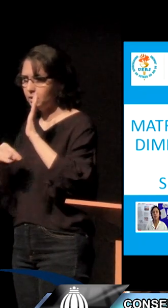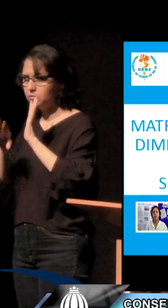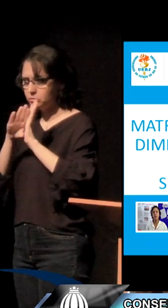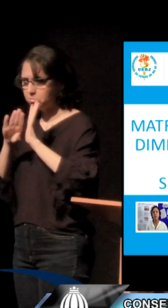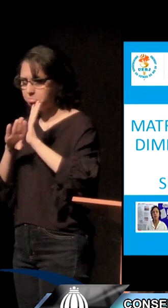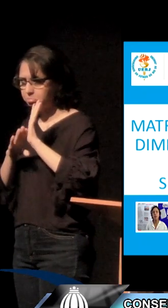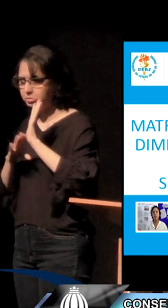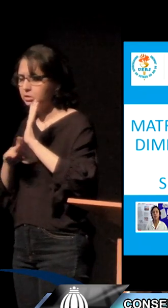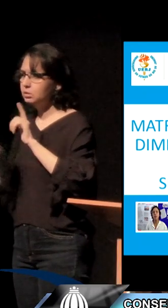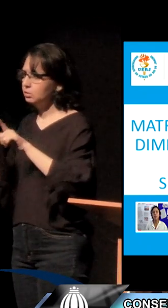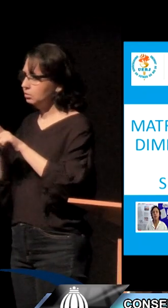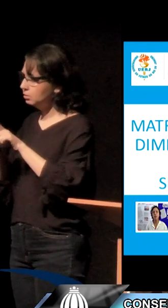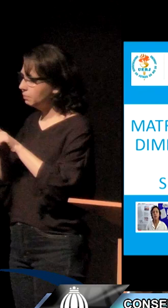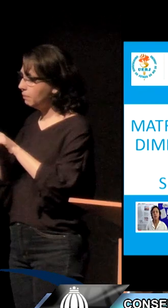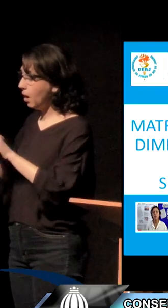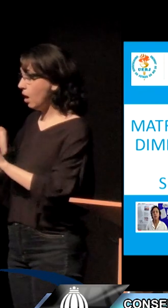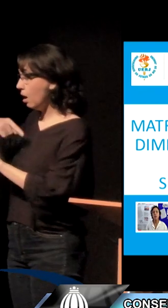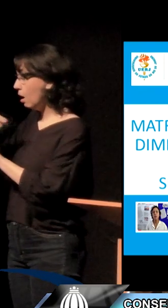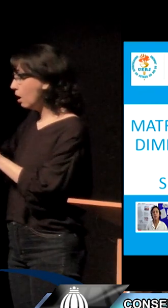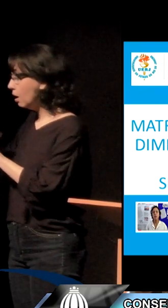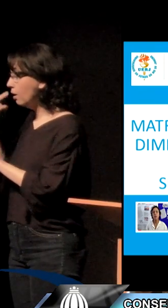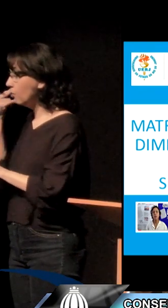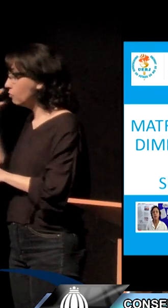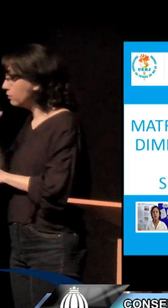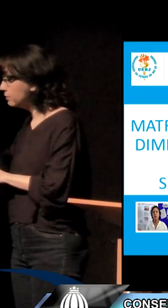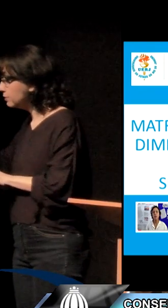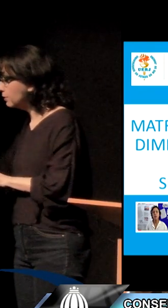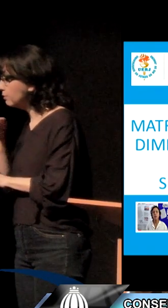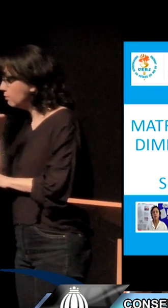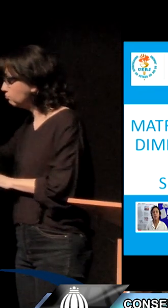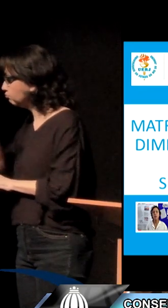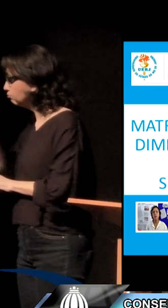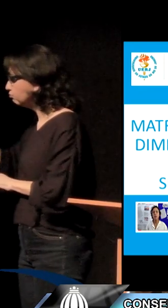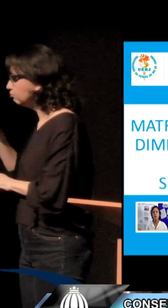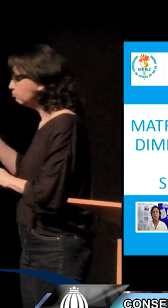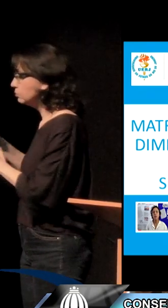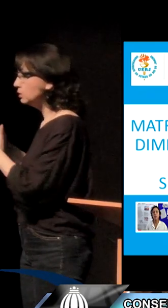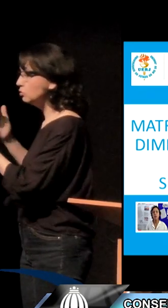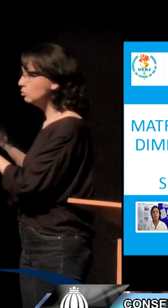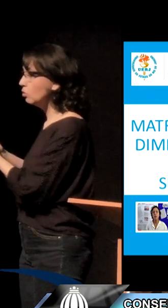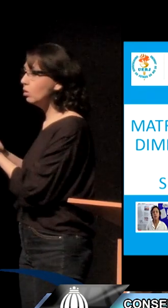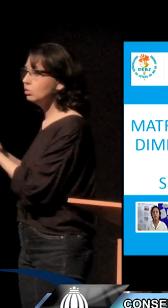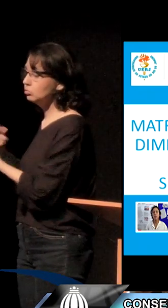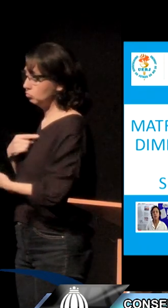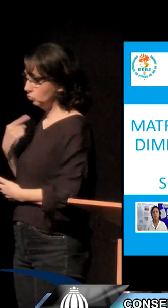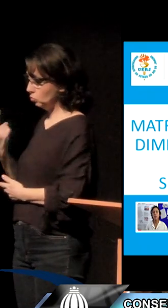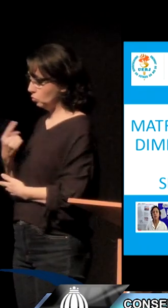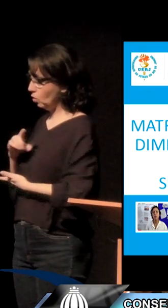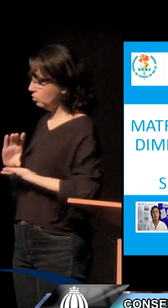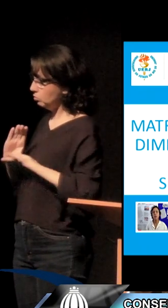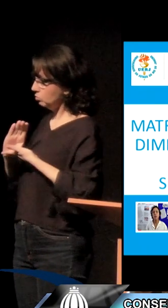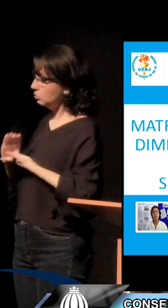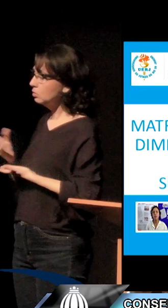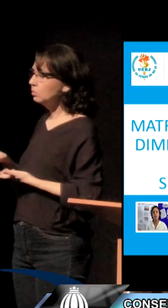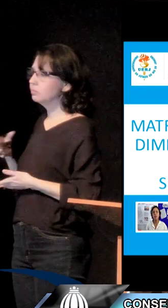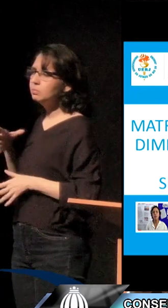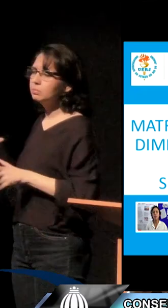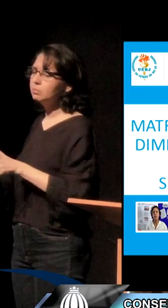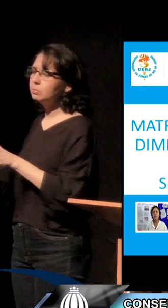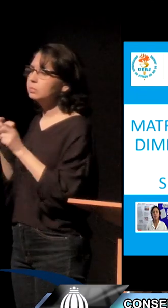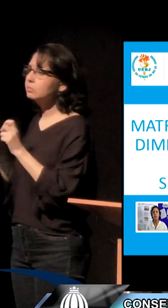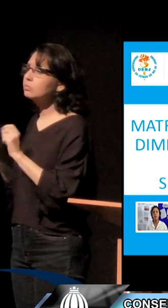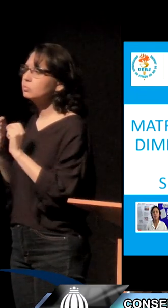que a gente tem feito né nas unidades escolares né nessa gestão O que que a gente percebeu que algumas unidades escolares